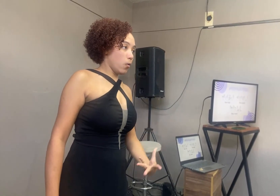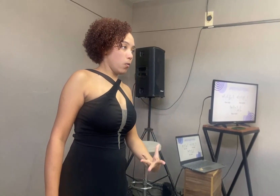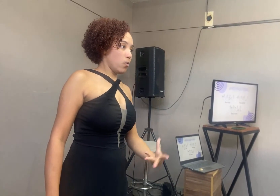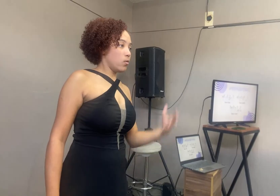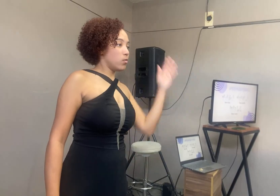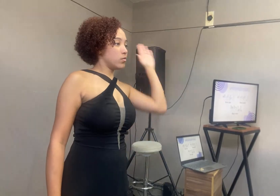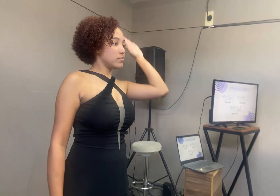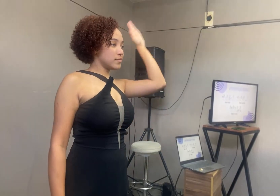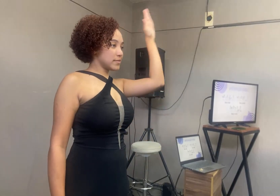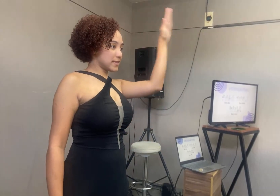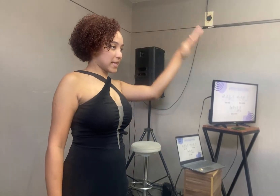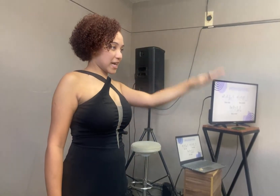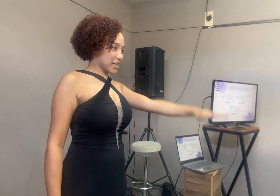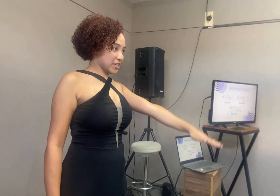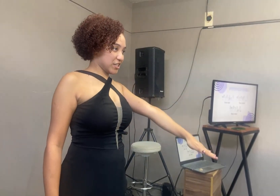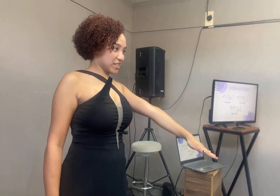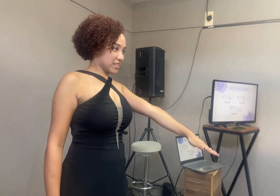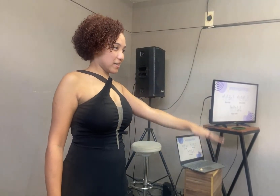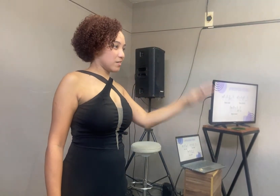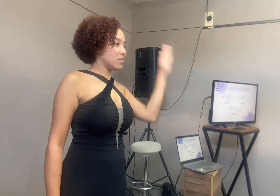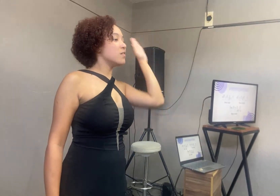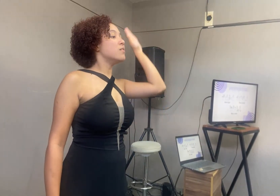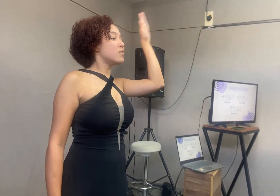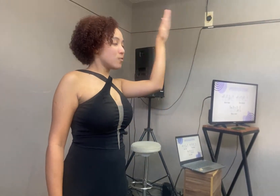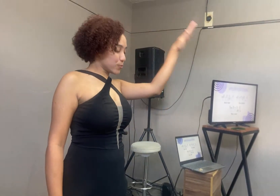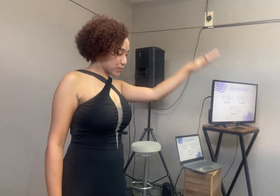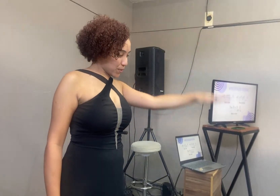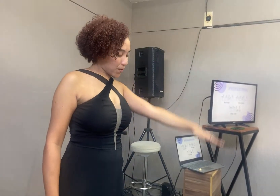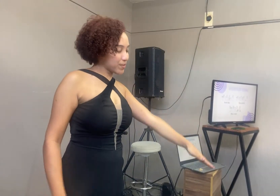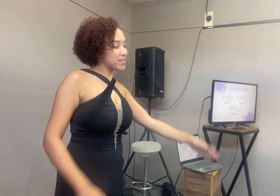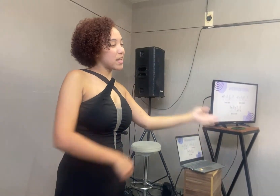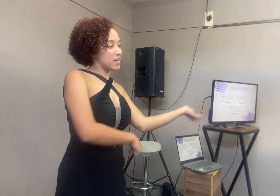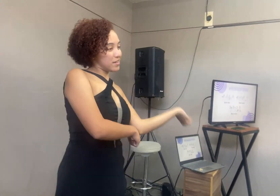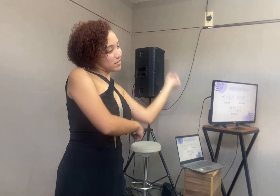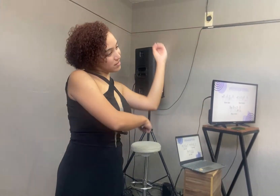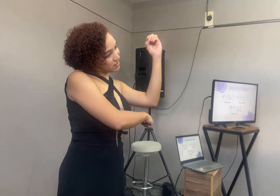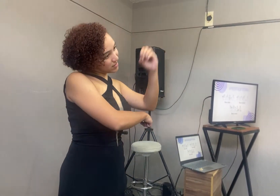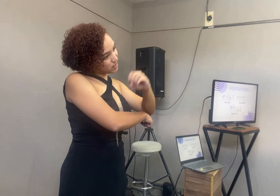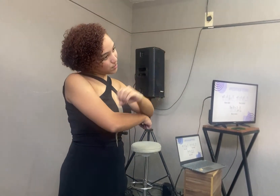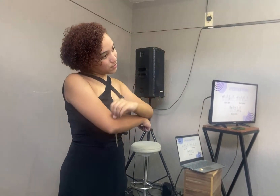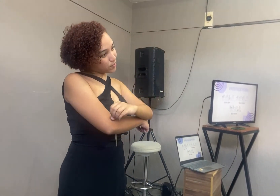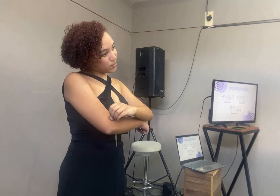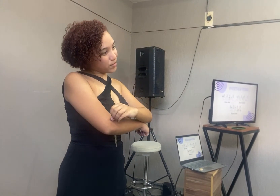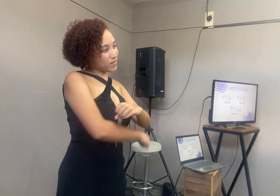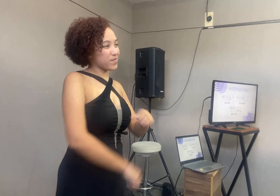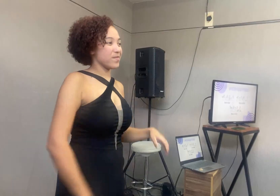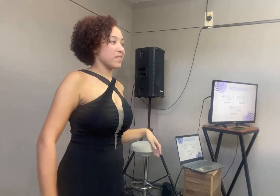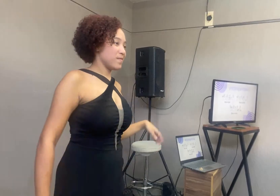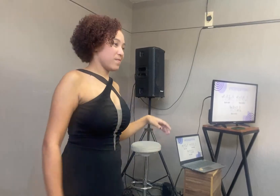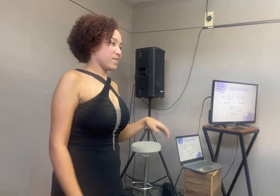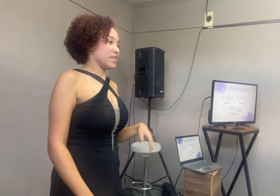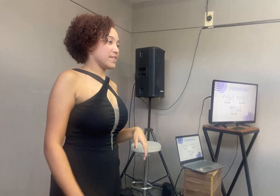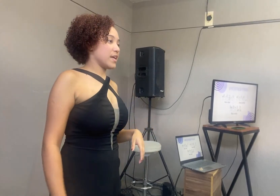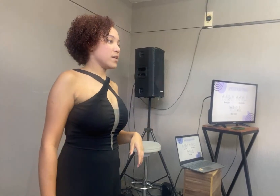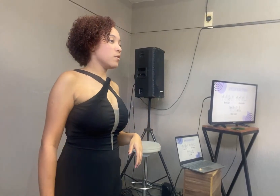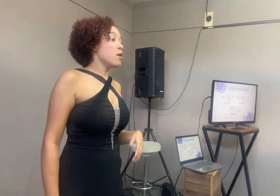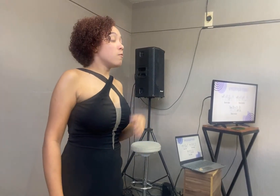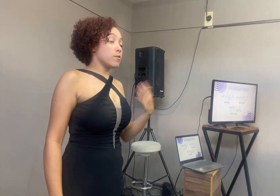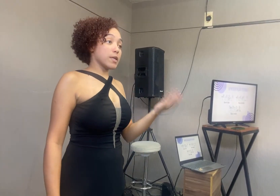bom tarde. O sol está longe. Certo? Você